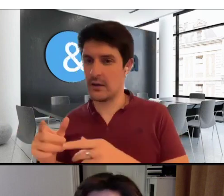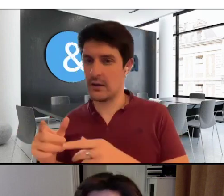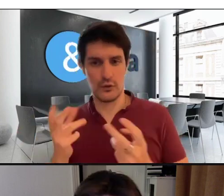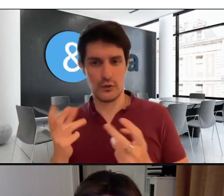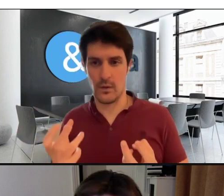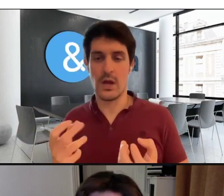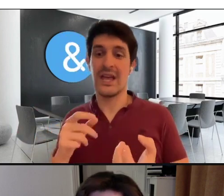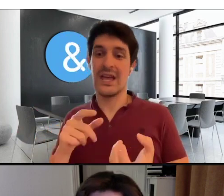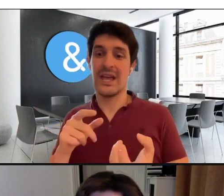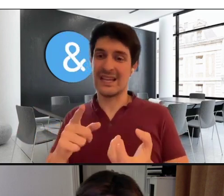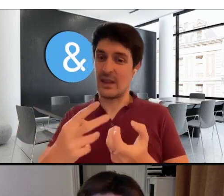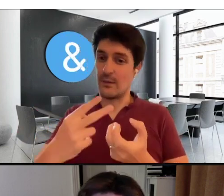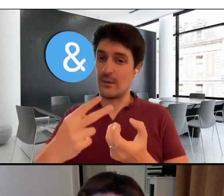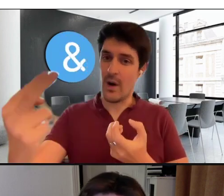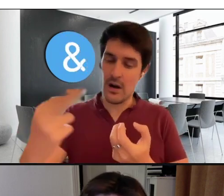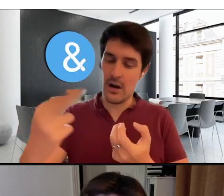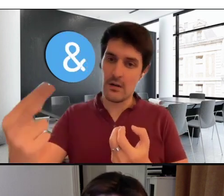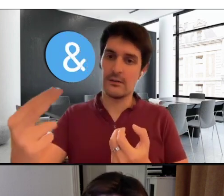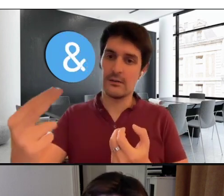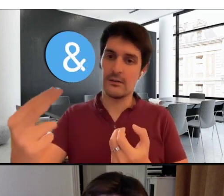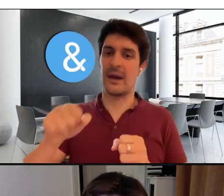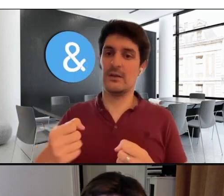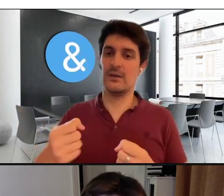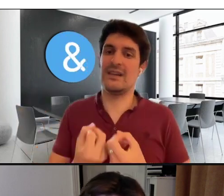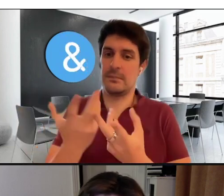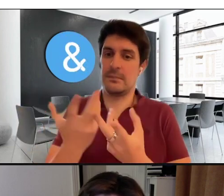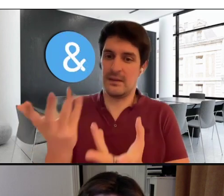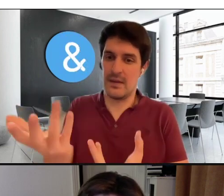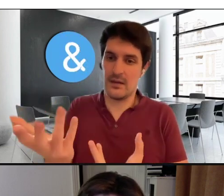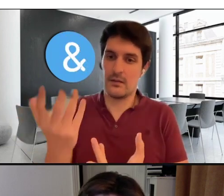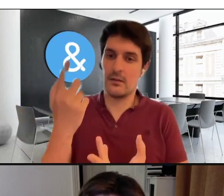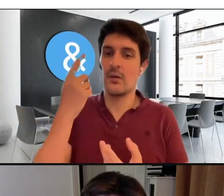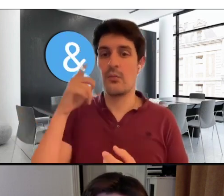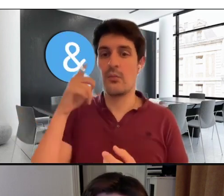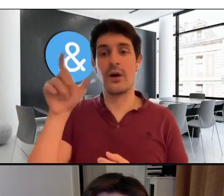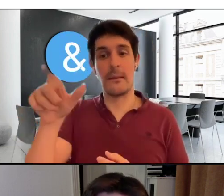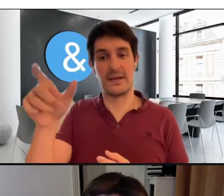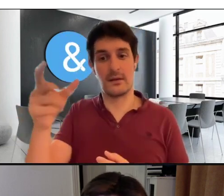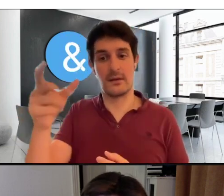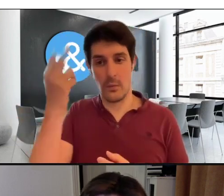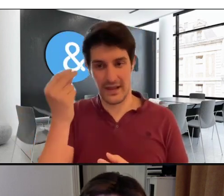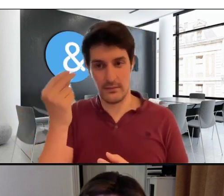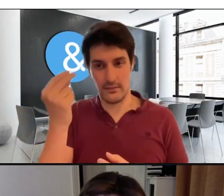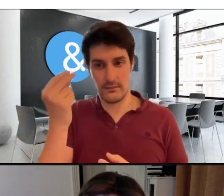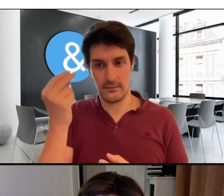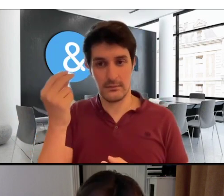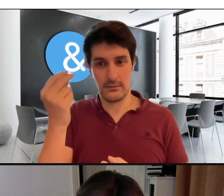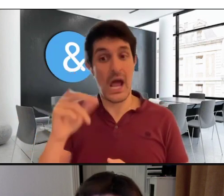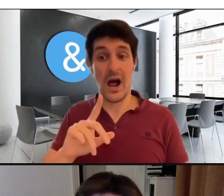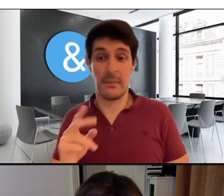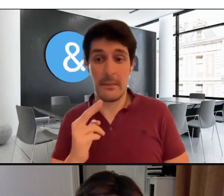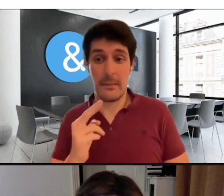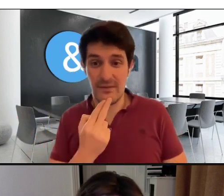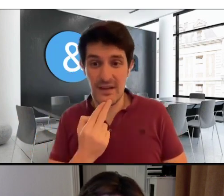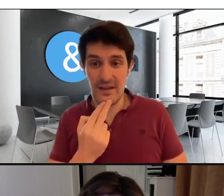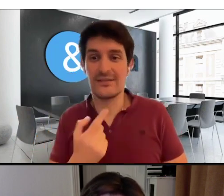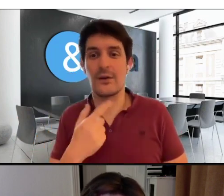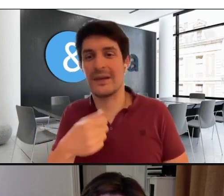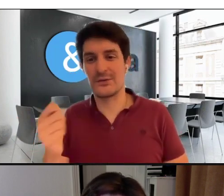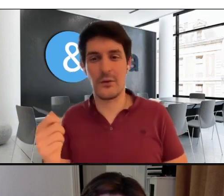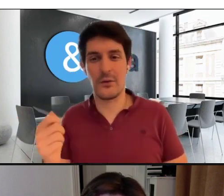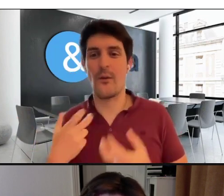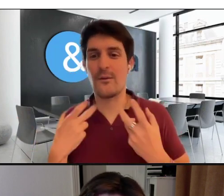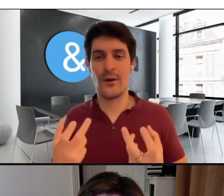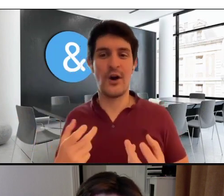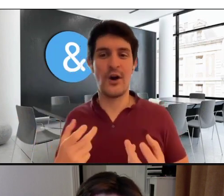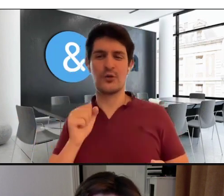tu peux. Et cette voix va te permettre de t'exprimer pour que la personne comprenne. C'est pas parfait, c'est-à-dire que bien sûr, on